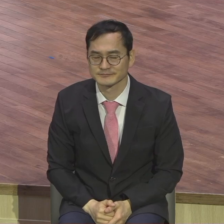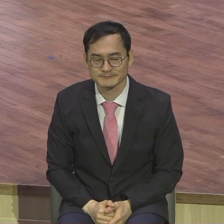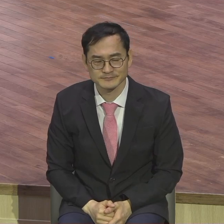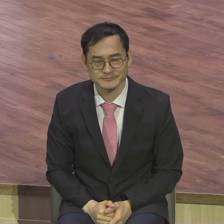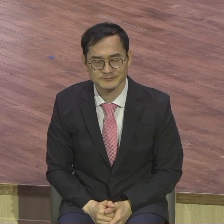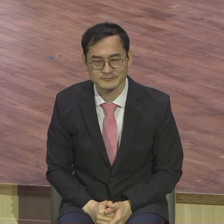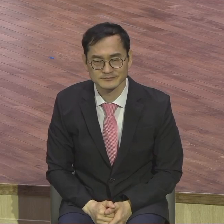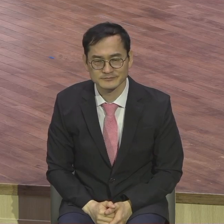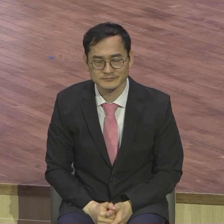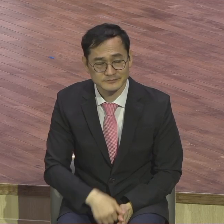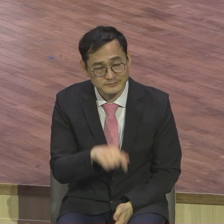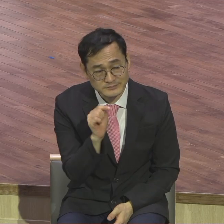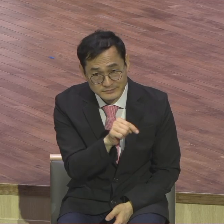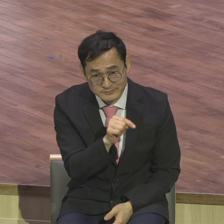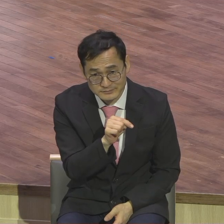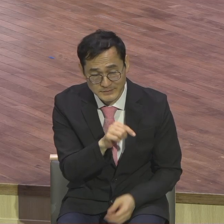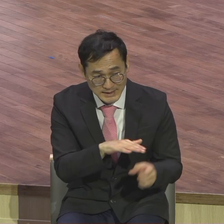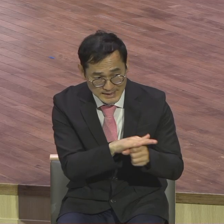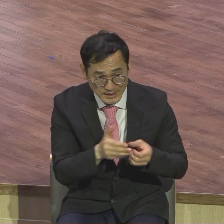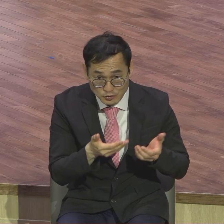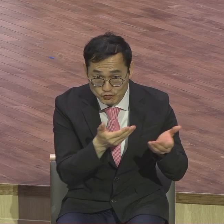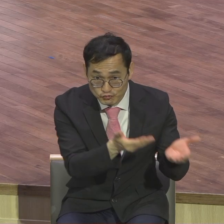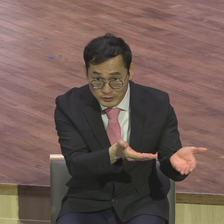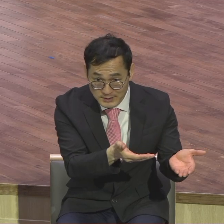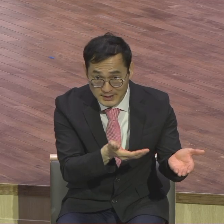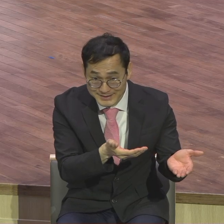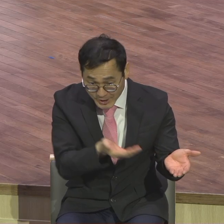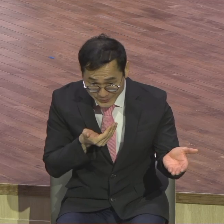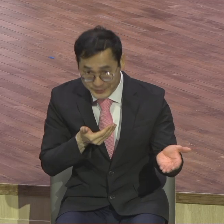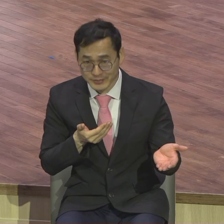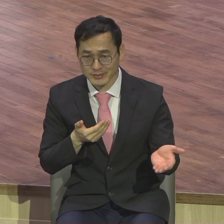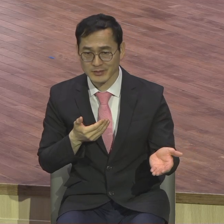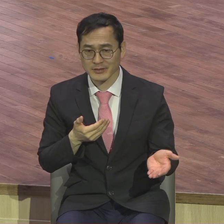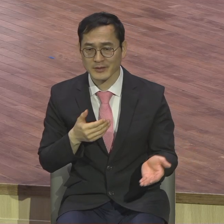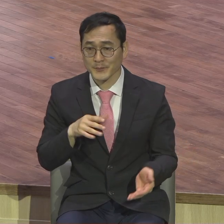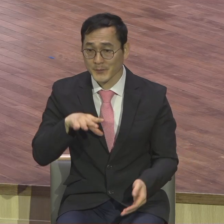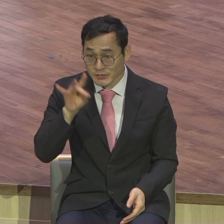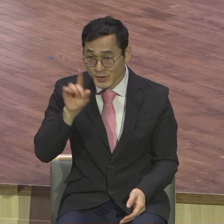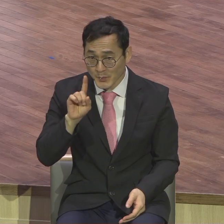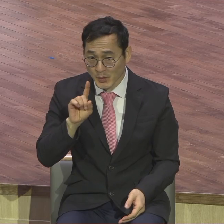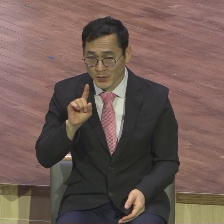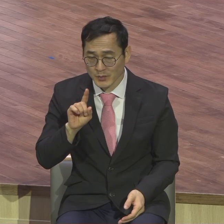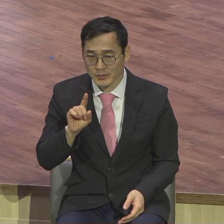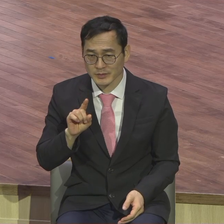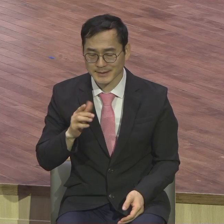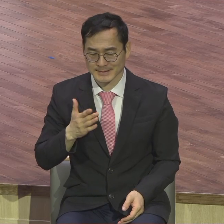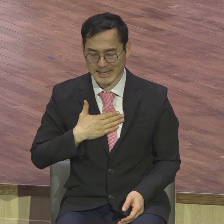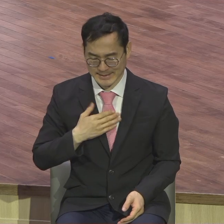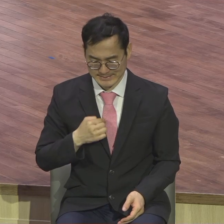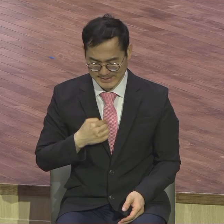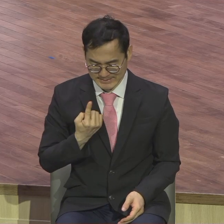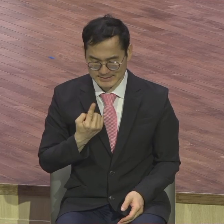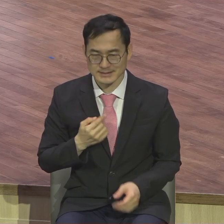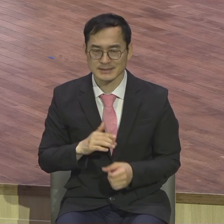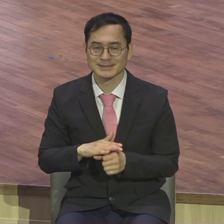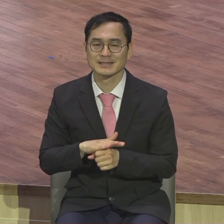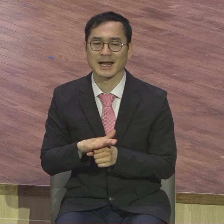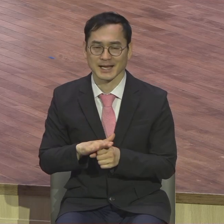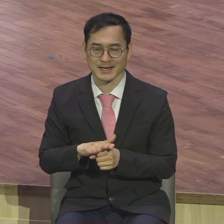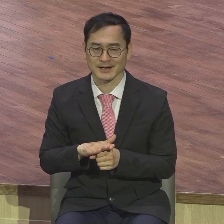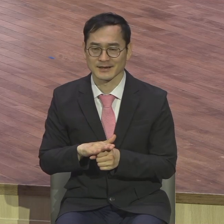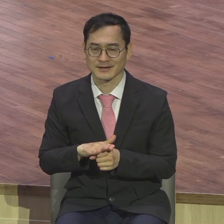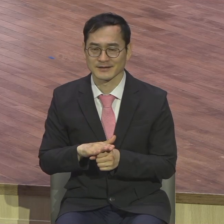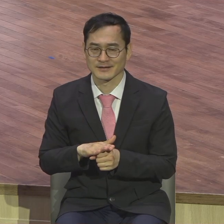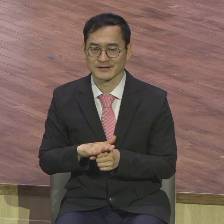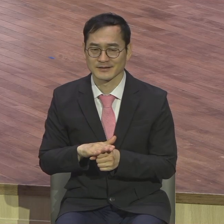그랬어요. 자기를 사랑한 것처럼 예수님께서 이웃을 사랑하는데 어떻게 사랑하려 했냐? 내 이웃을 너